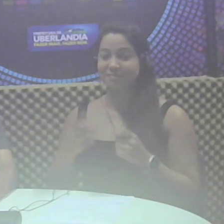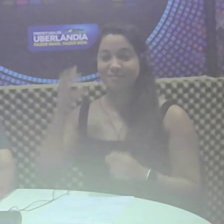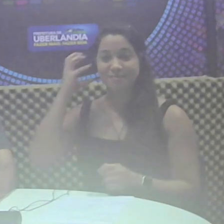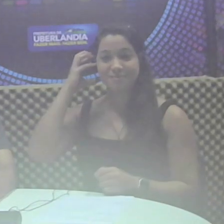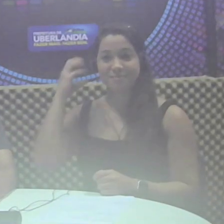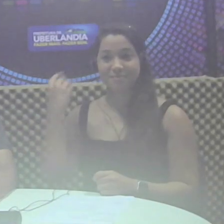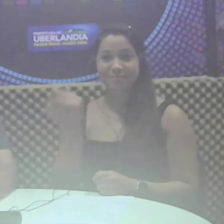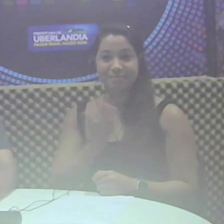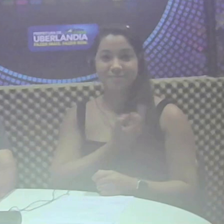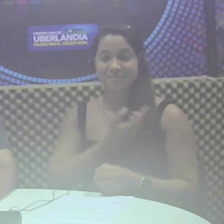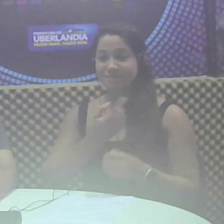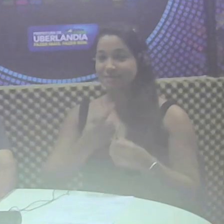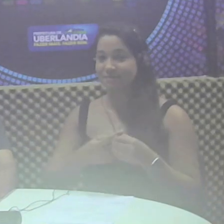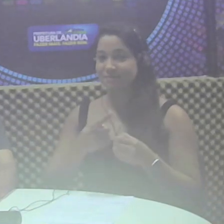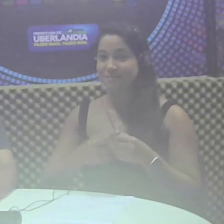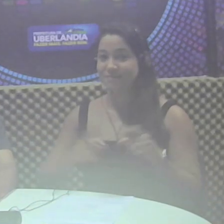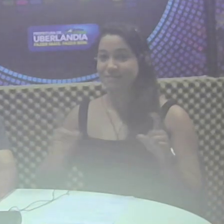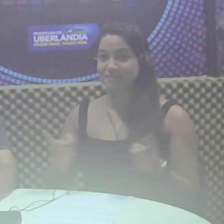Rádio Nossa Cidade.